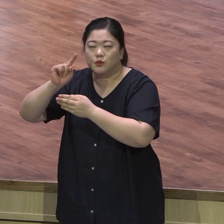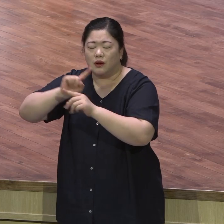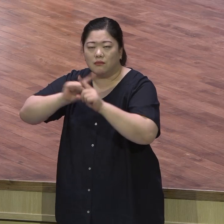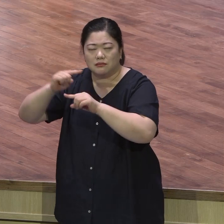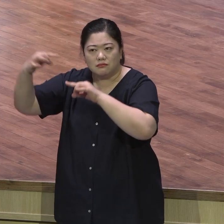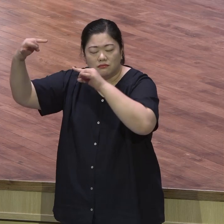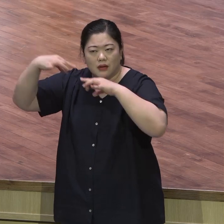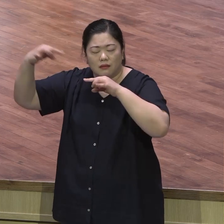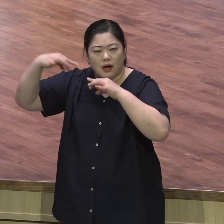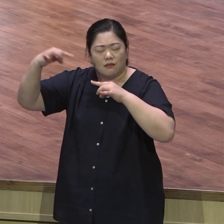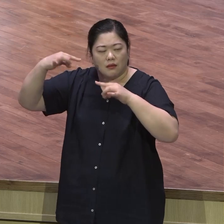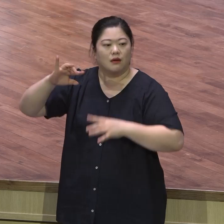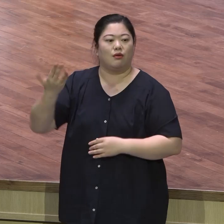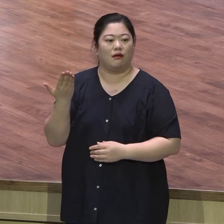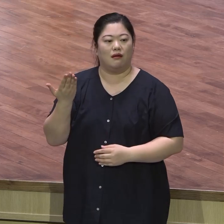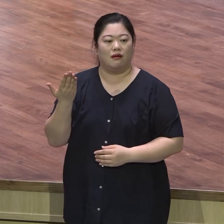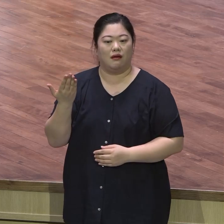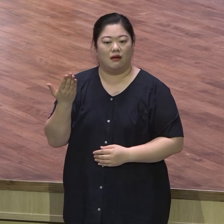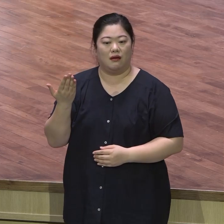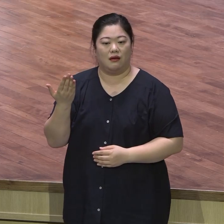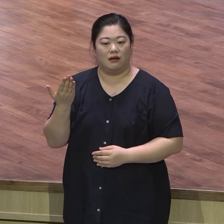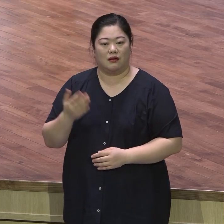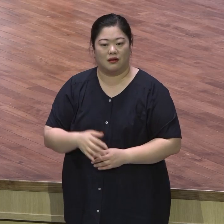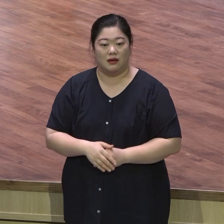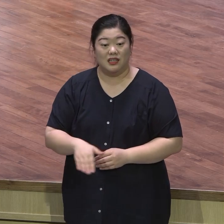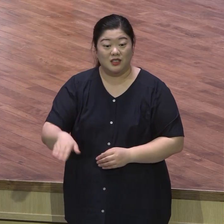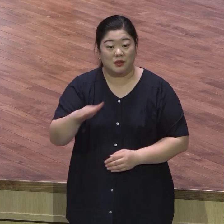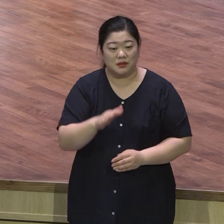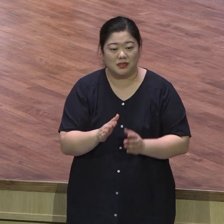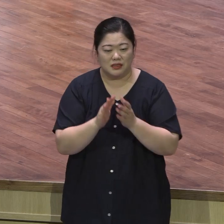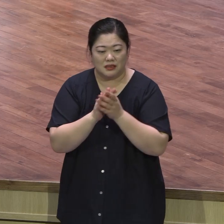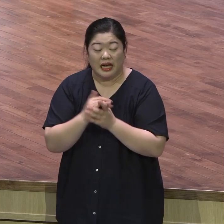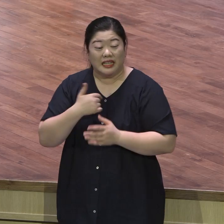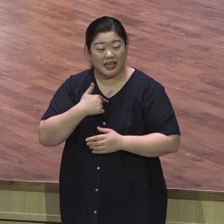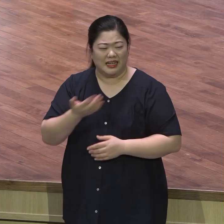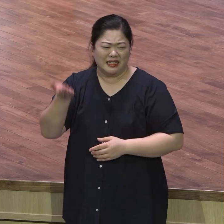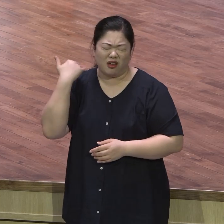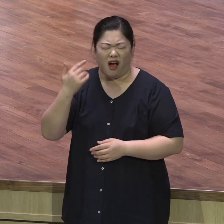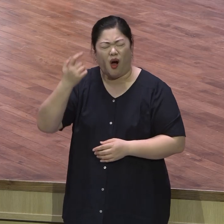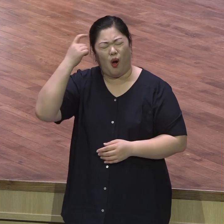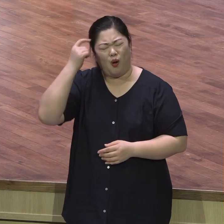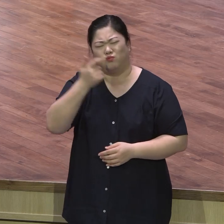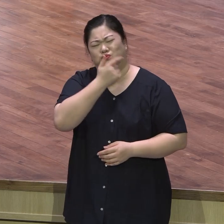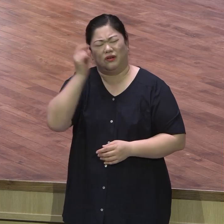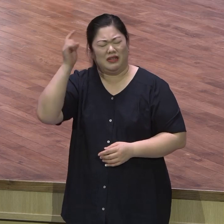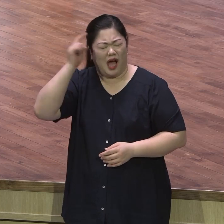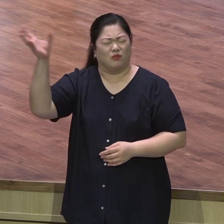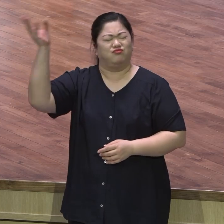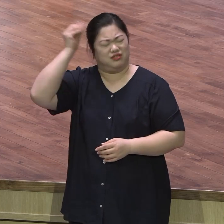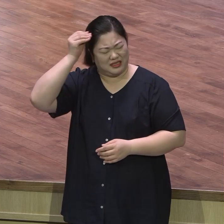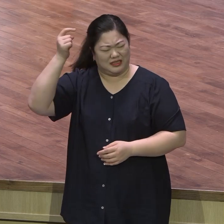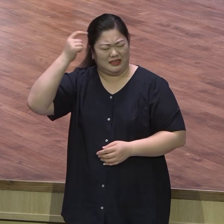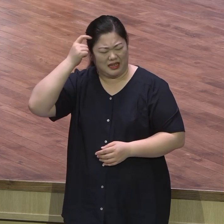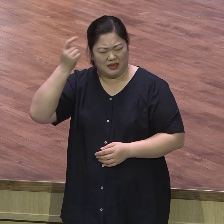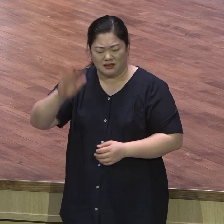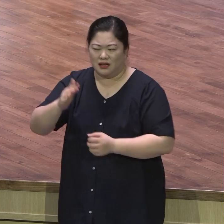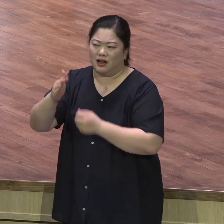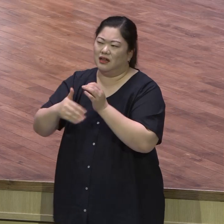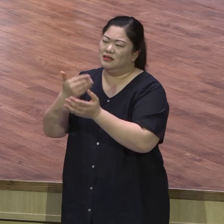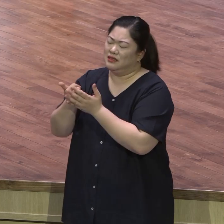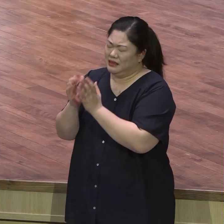주신다고 고하라 주시리라 아멘 나는 머리가 나쁜 줄 알았더니 그게 아니야 하나님께서 지혜롭게